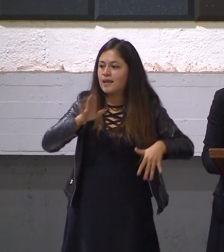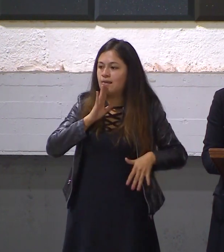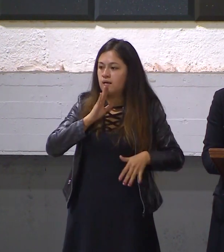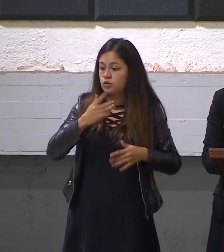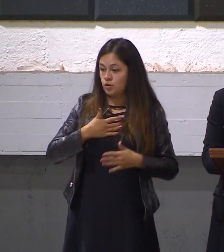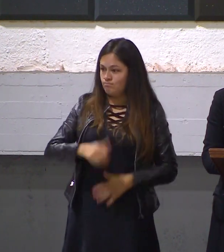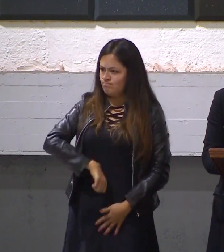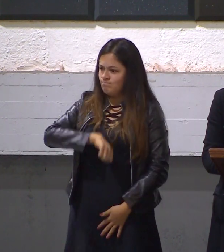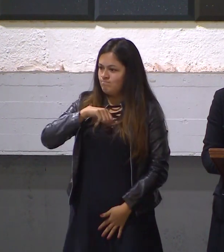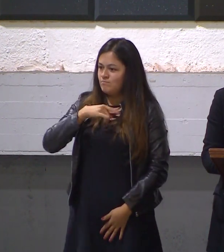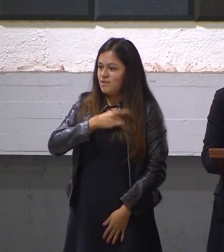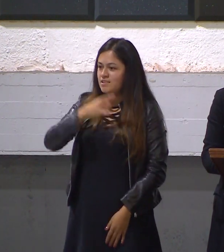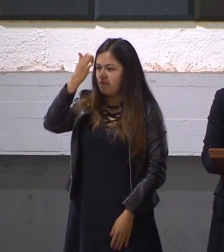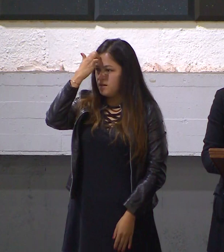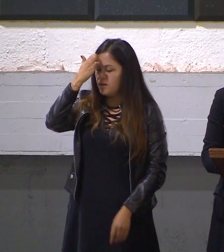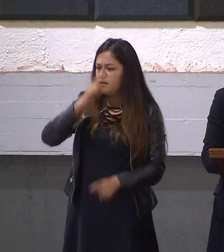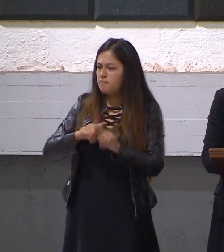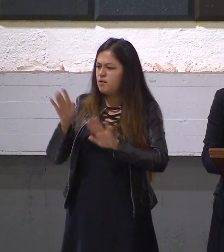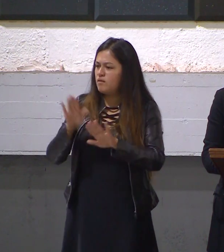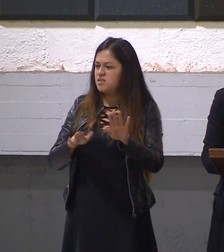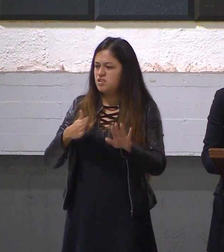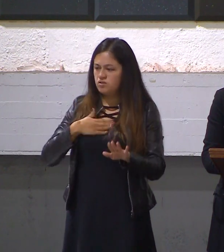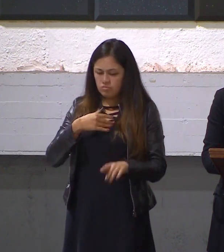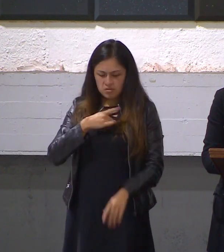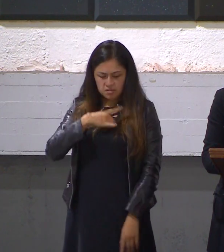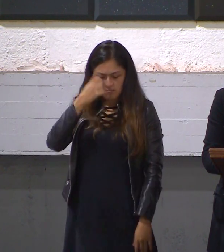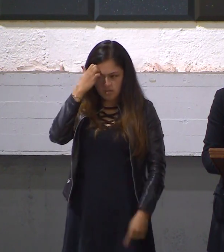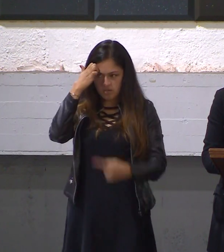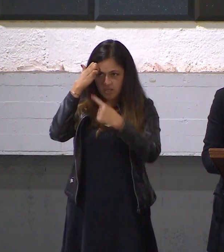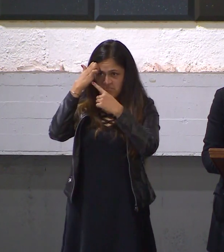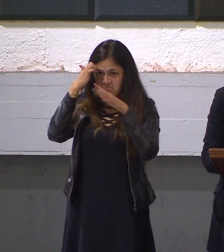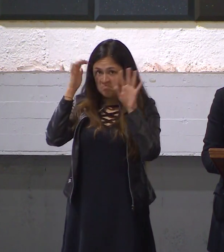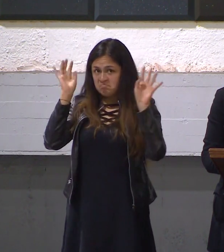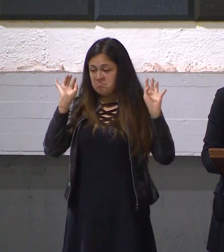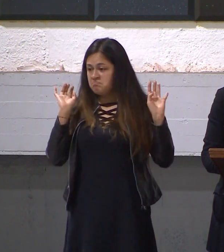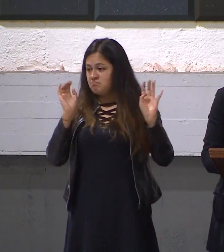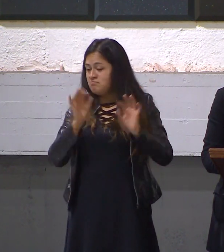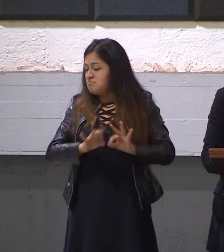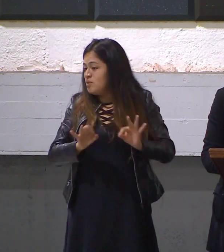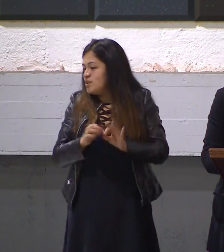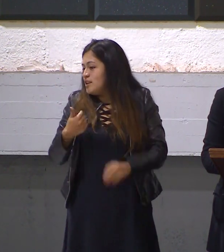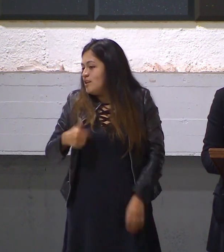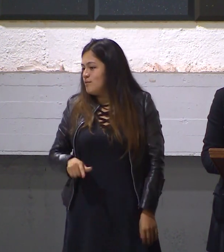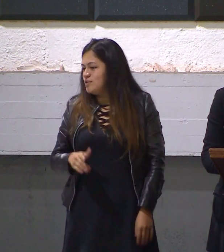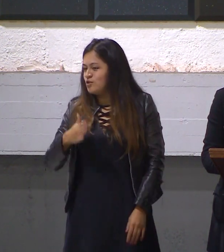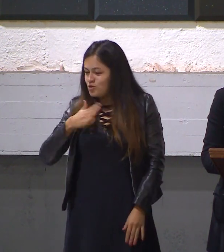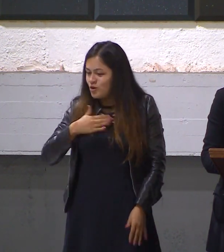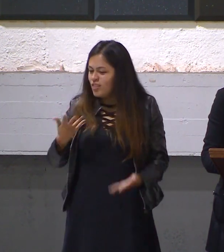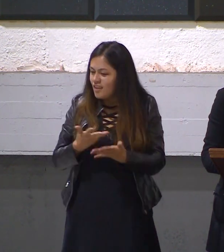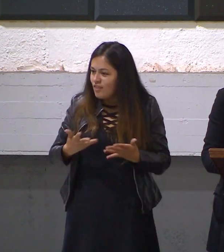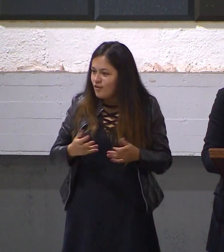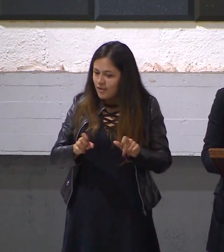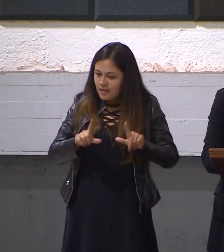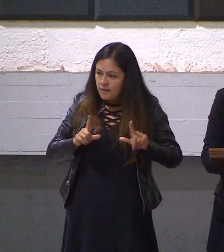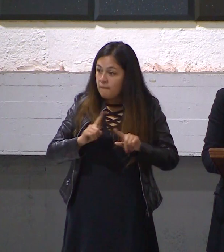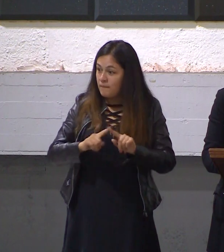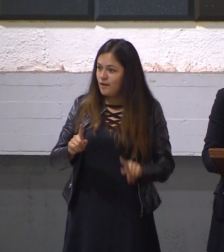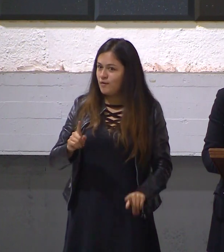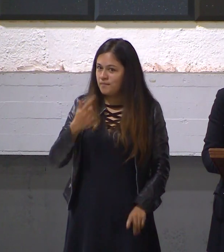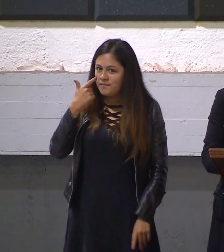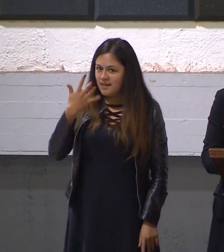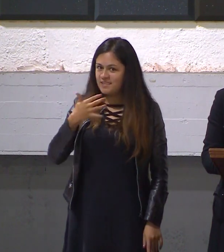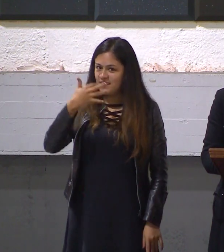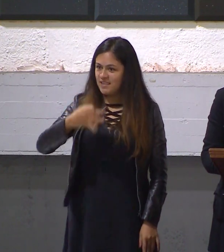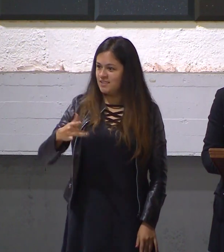no sabemos qué significa eso no sabemos de dónde pero lo sentimos es una